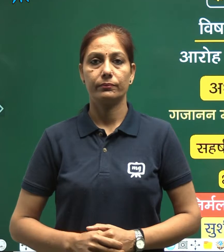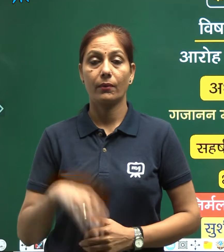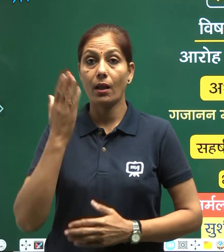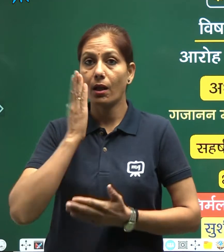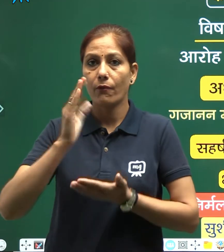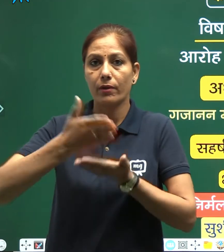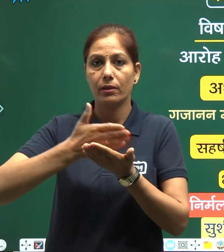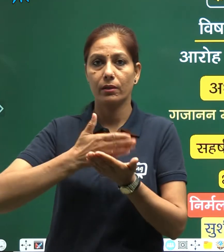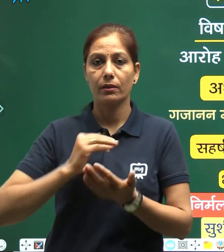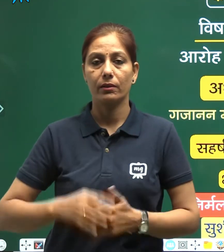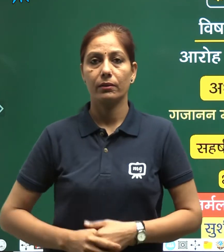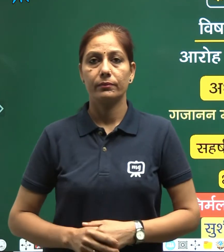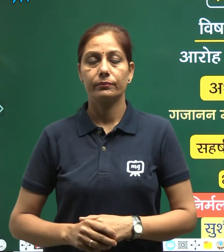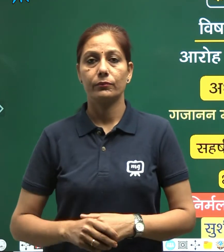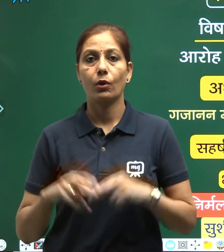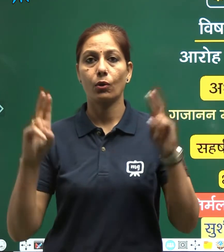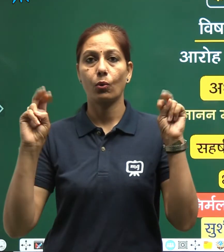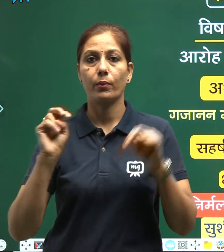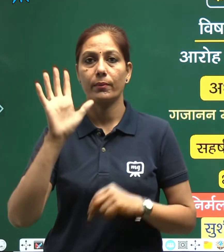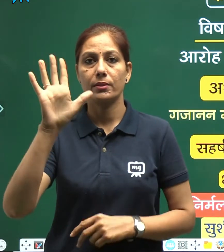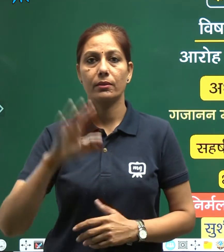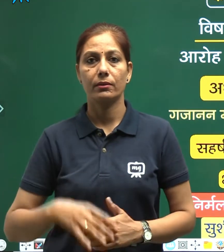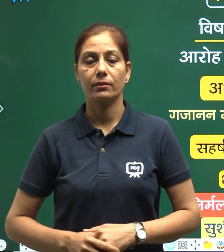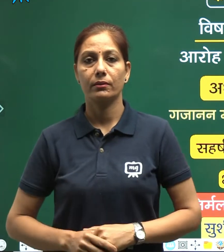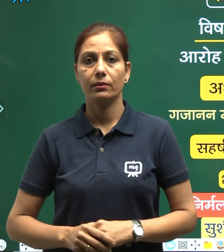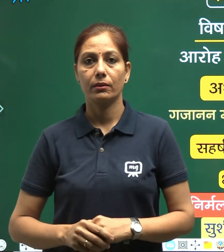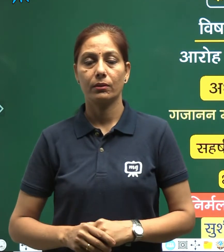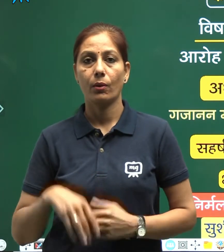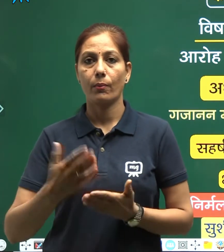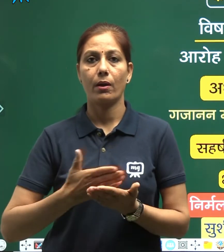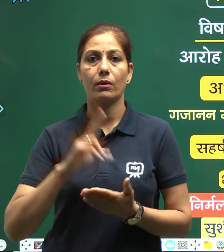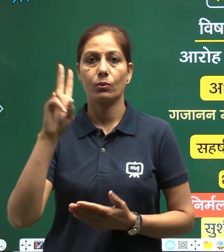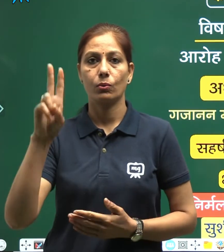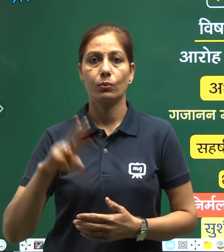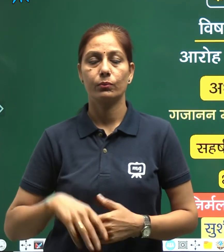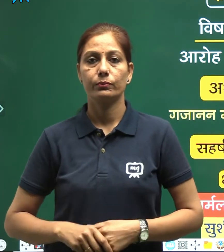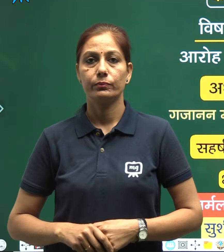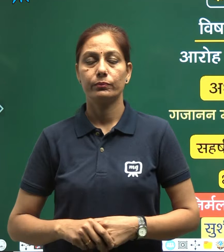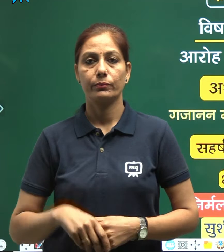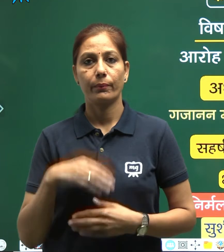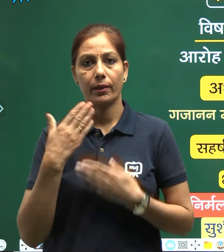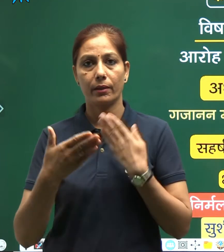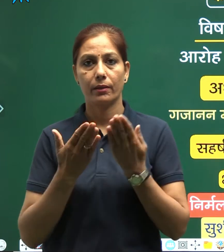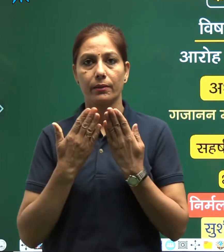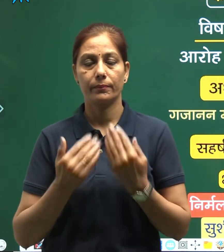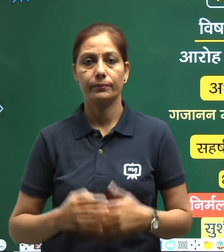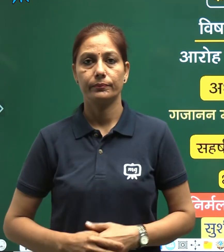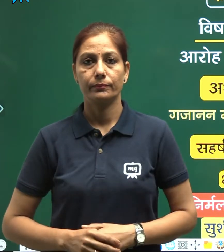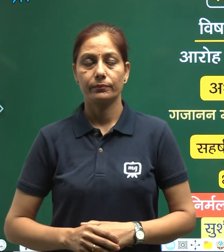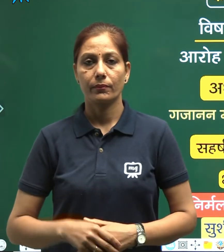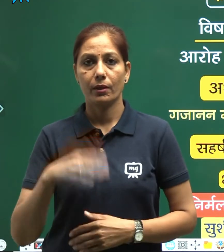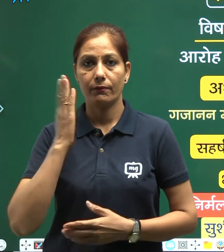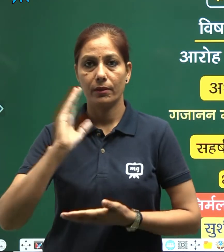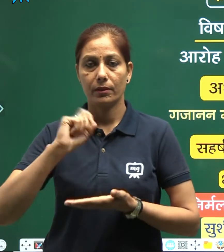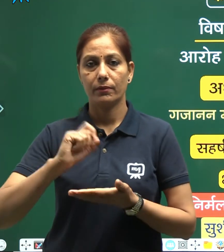काव्य खंड के अध्याय 5 का भाग 2 पढ़ेंगे।